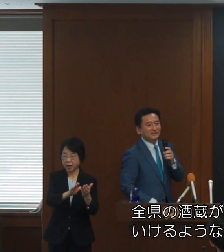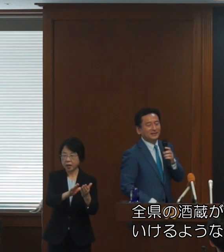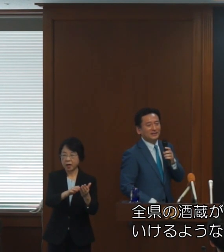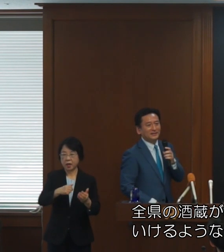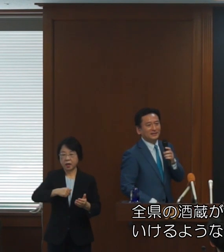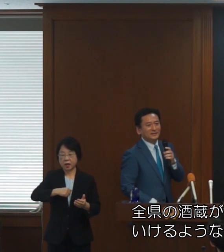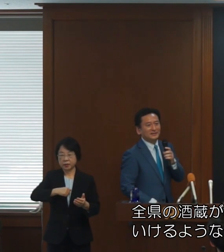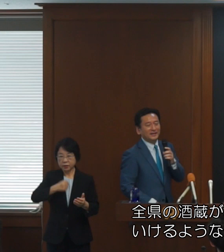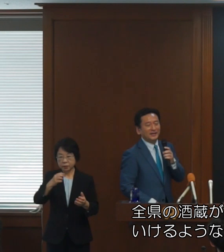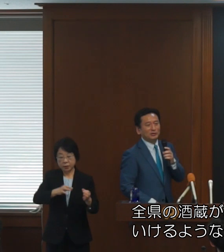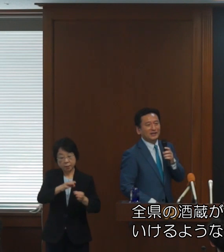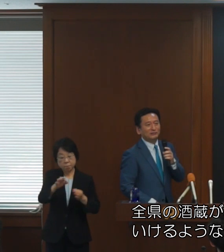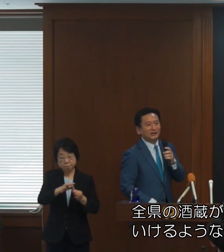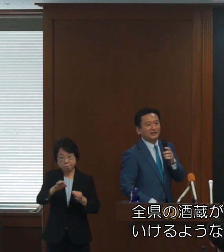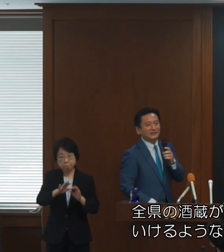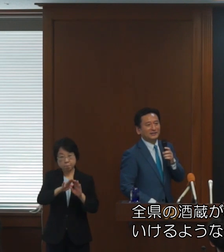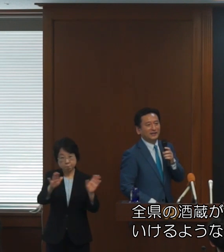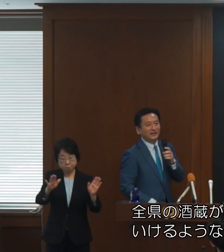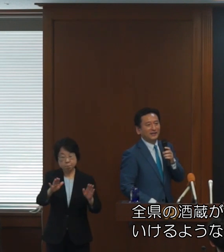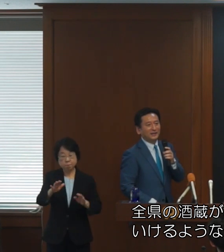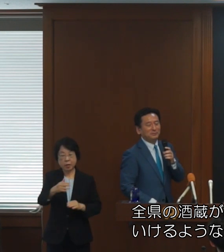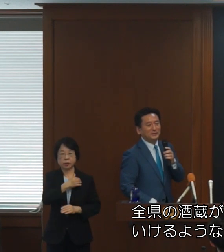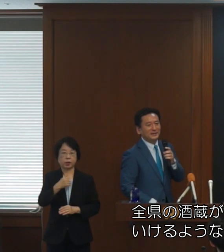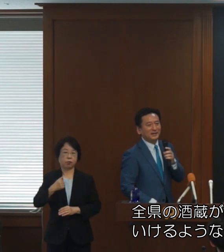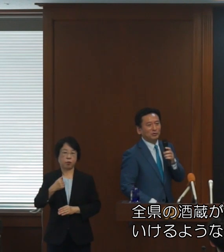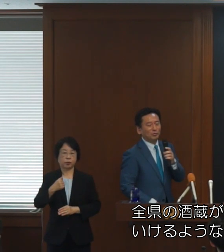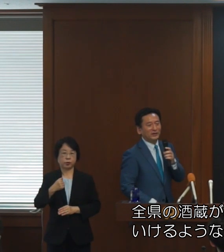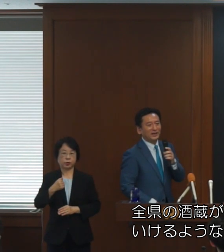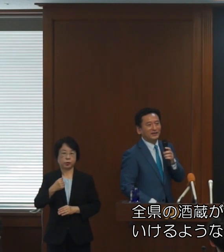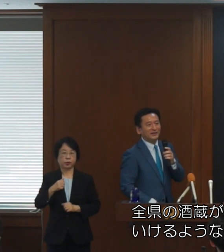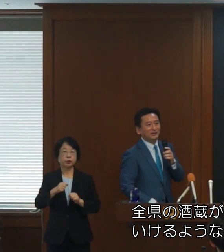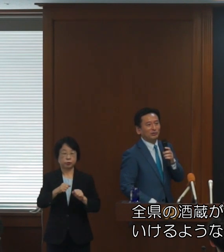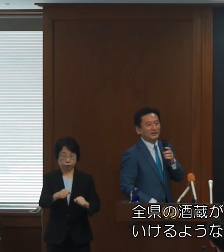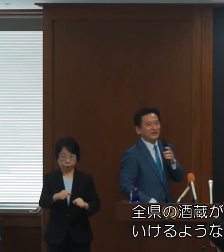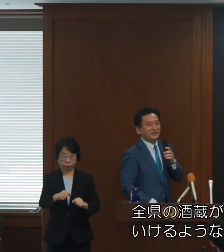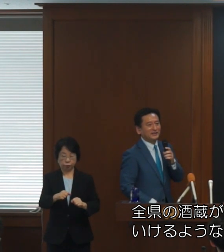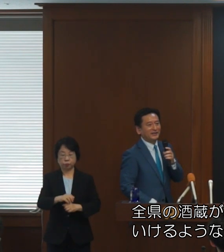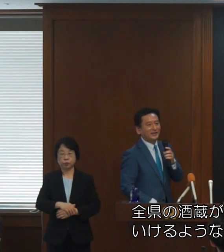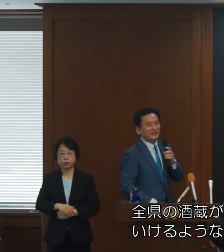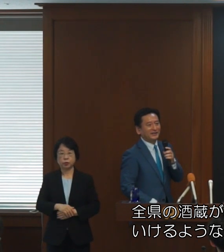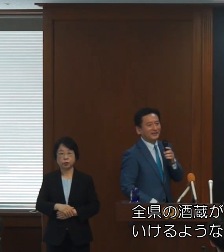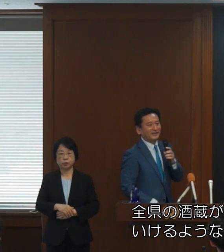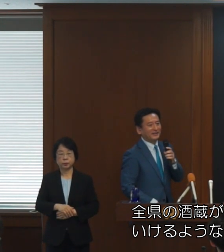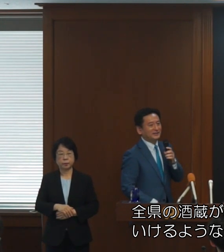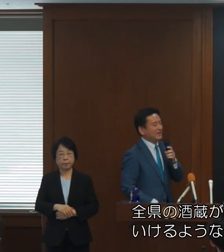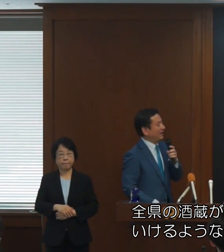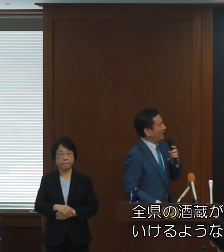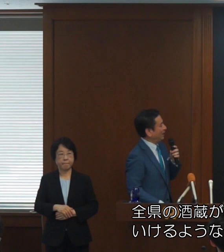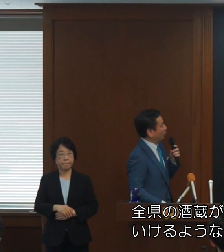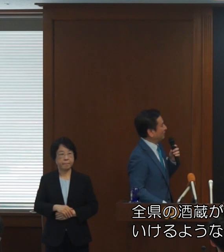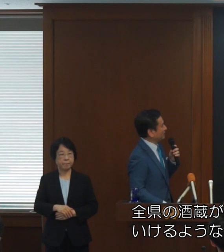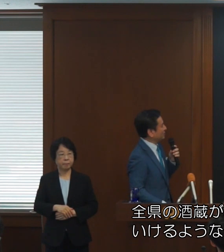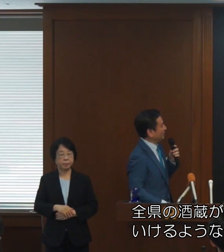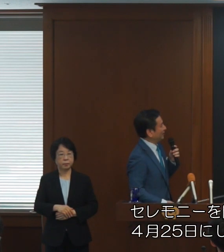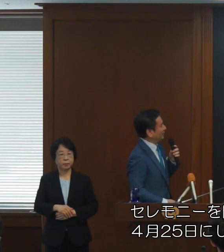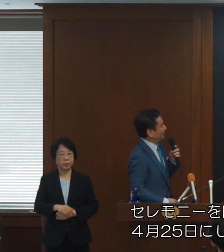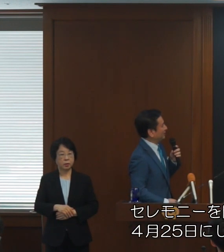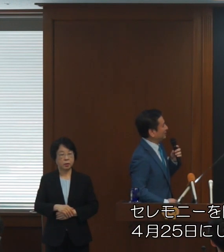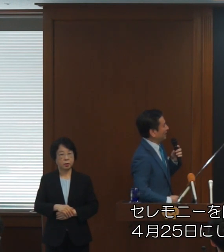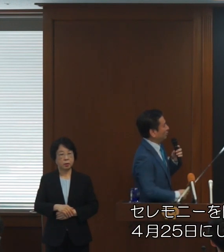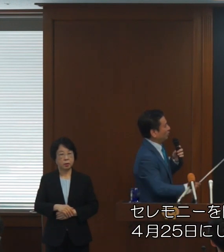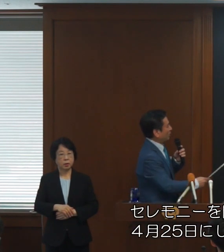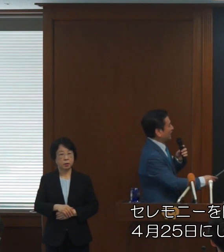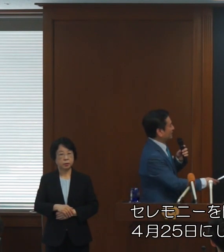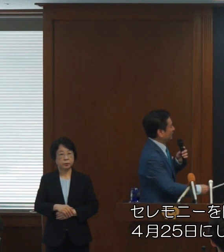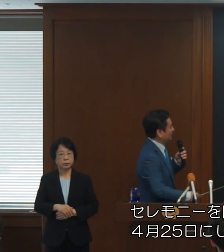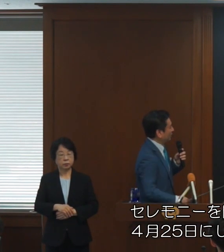て全県の酒蔵がですねみんなで盛り上がっていけるような体制にしております